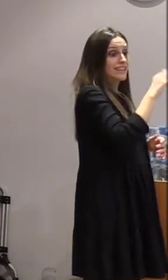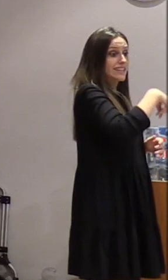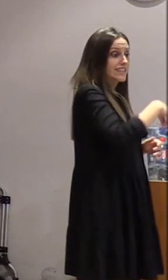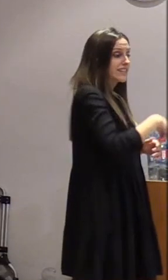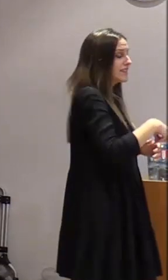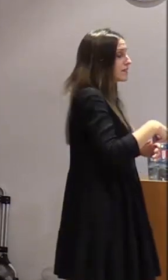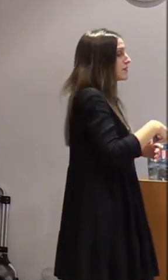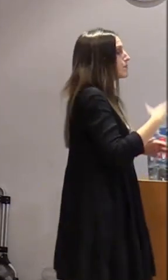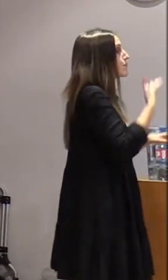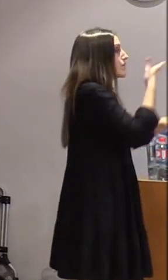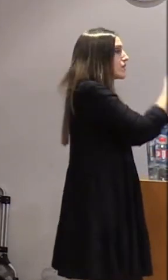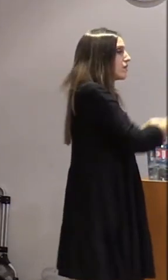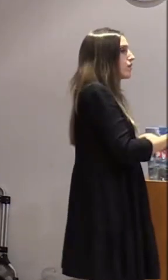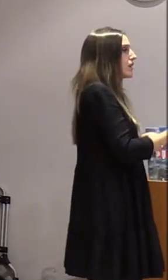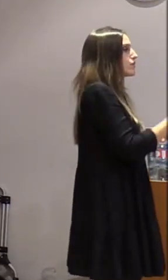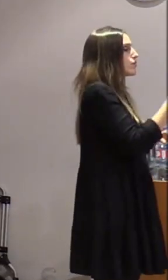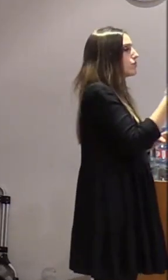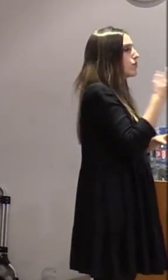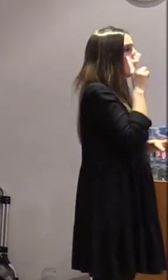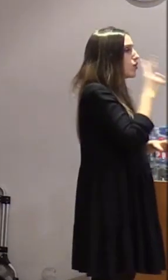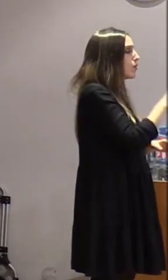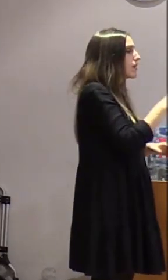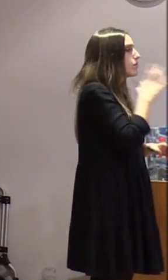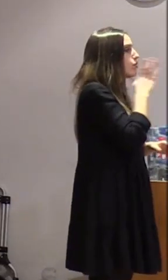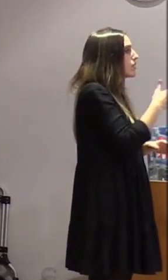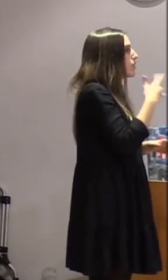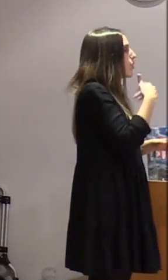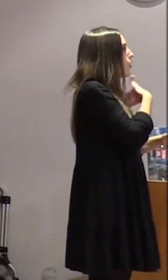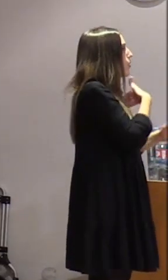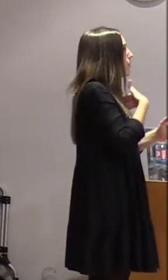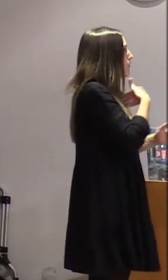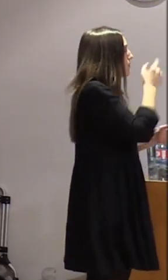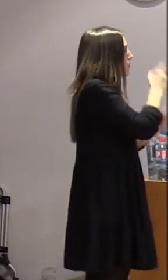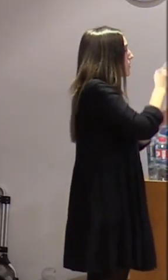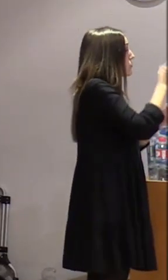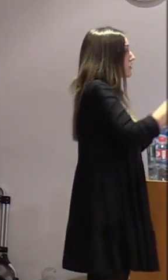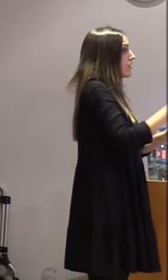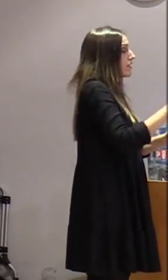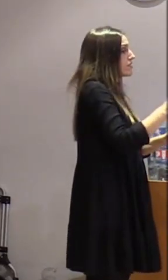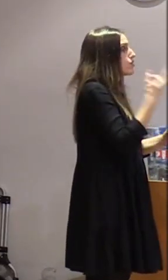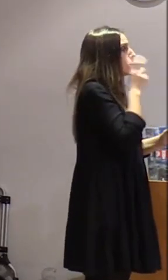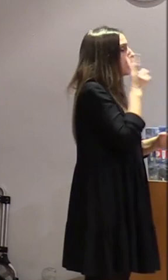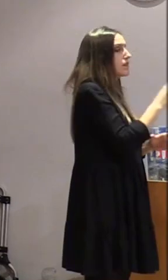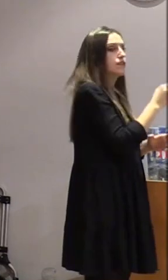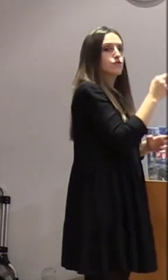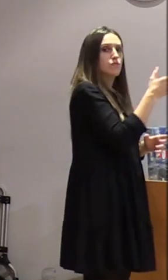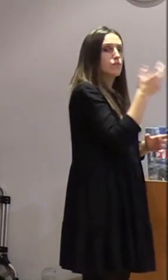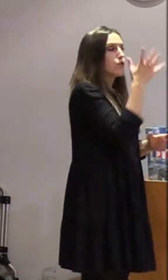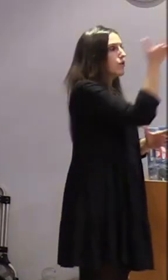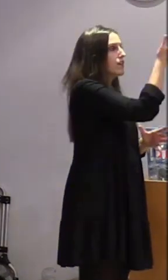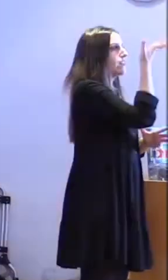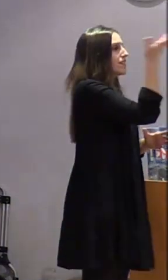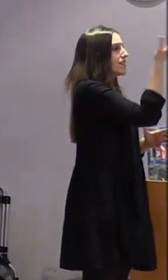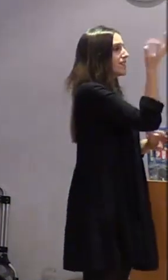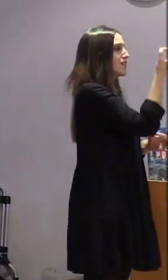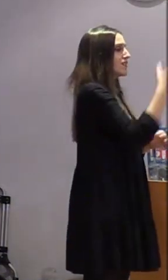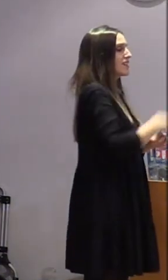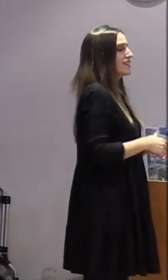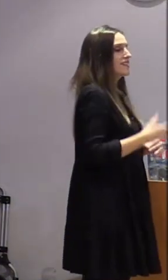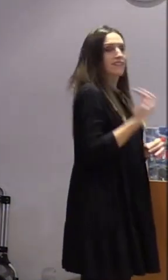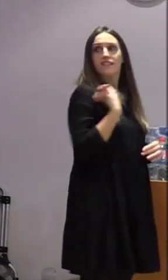pues un poco no os quedáis solo en el motivo de los personajes, sino que vierais un poquito lo que aparece en los libros. Ya está